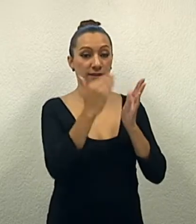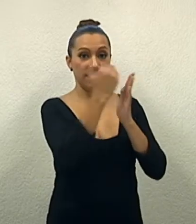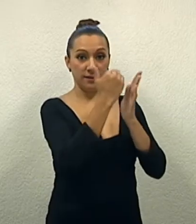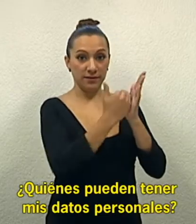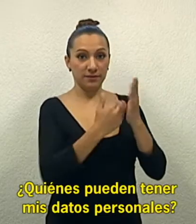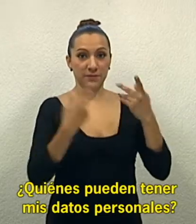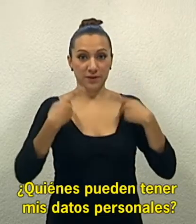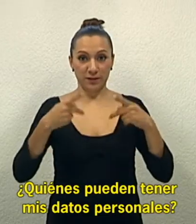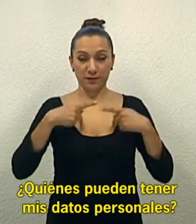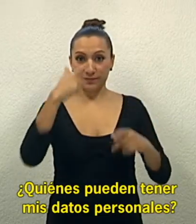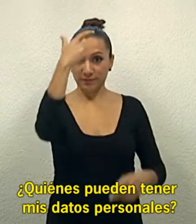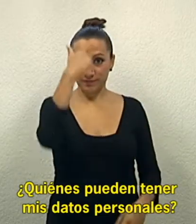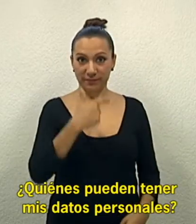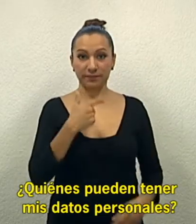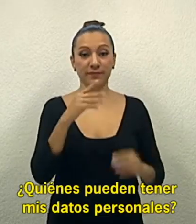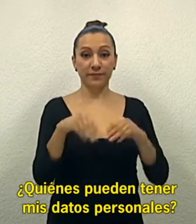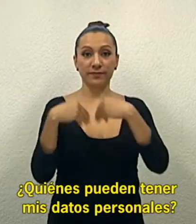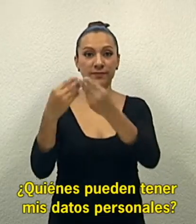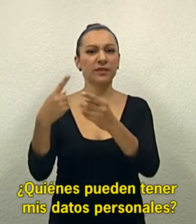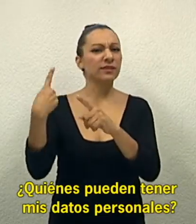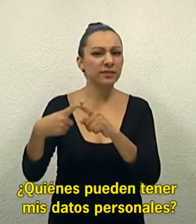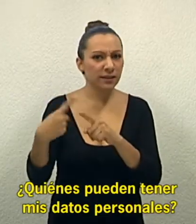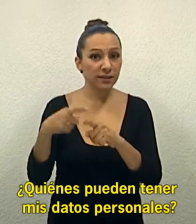quienes pueden tener mis datos personales